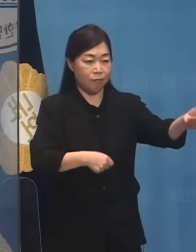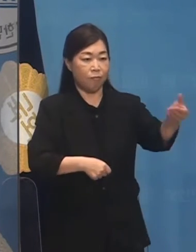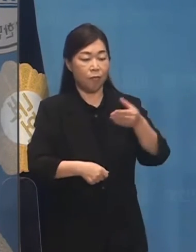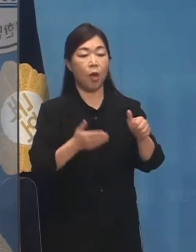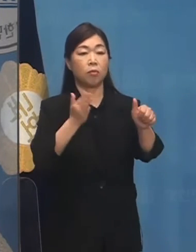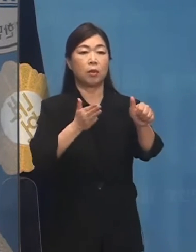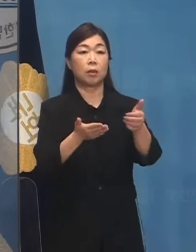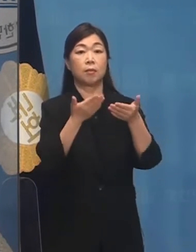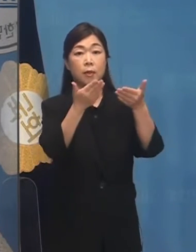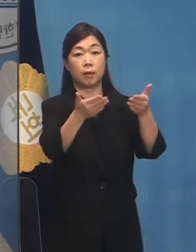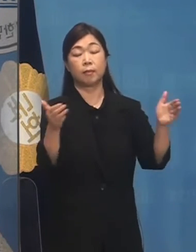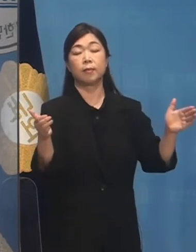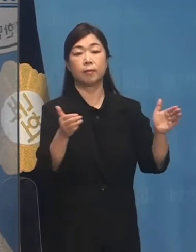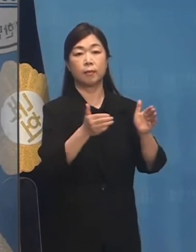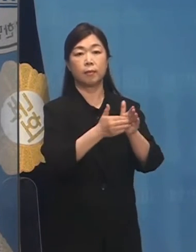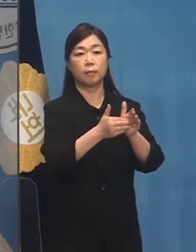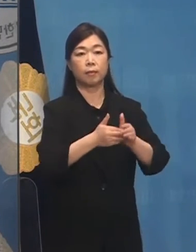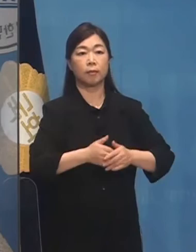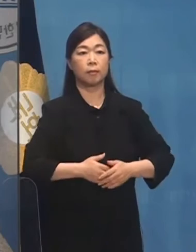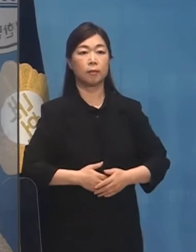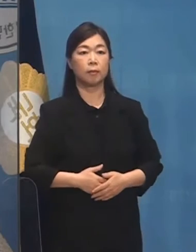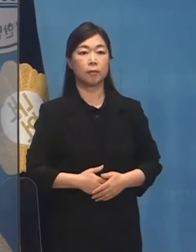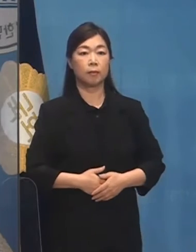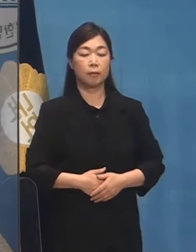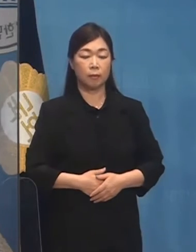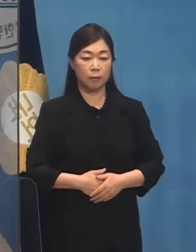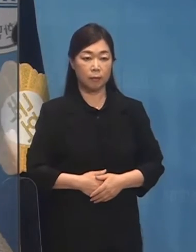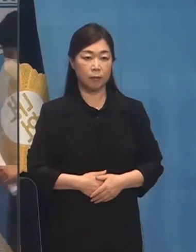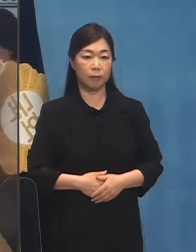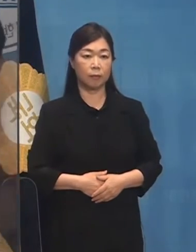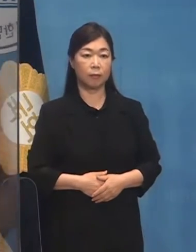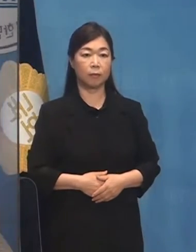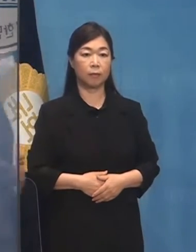다시 한번 당부드립니다. 이상입니다.